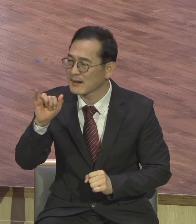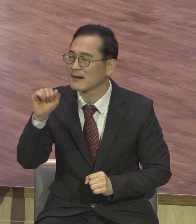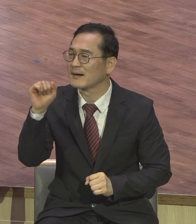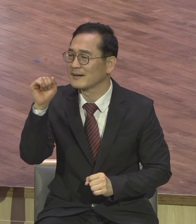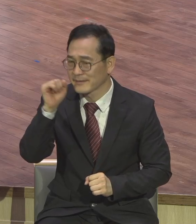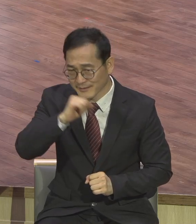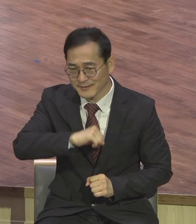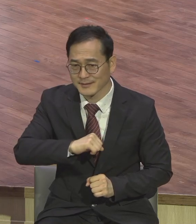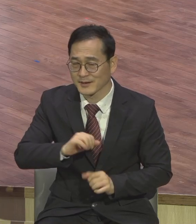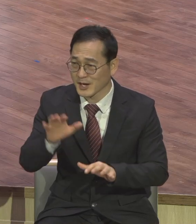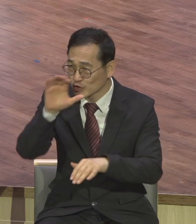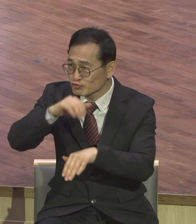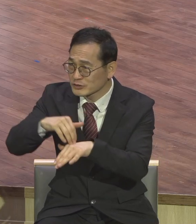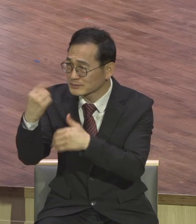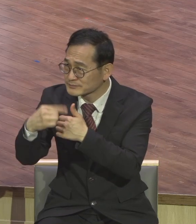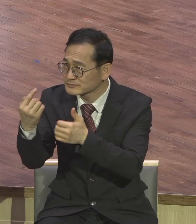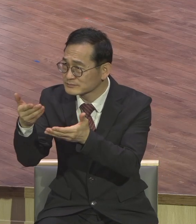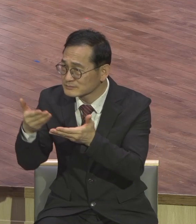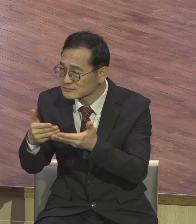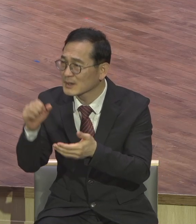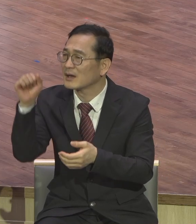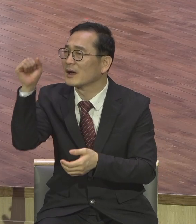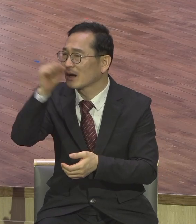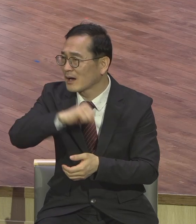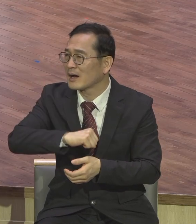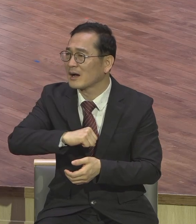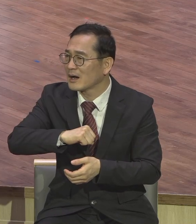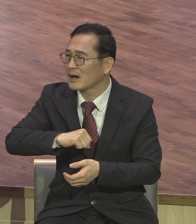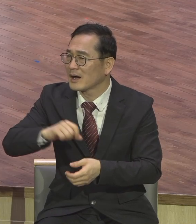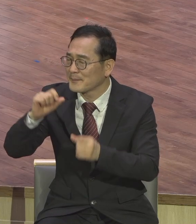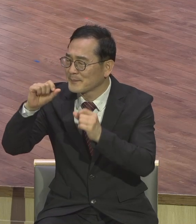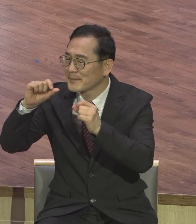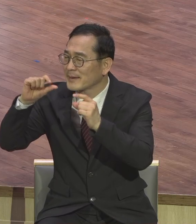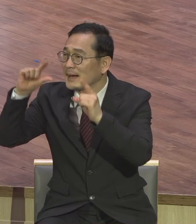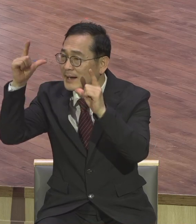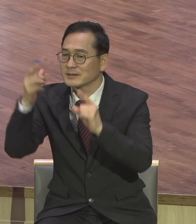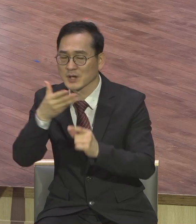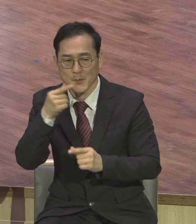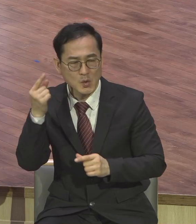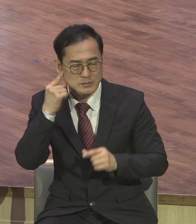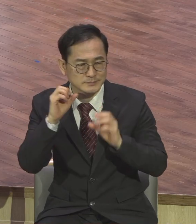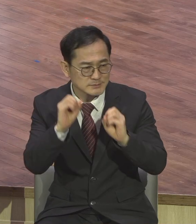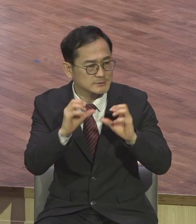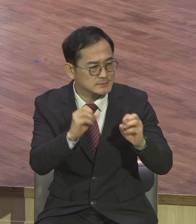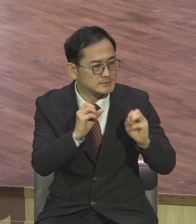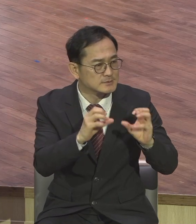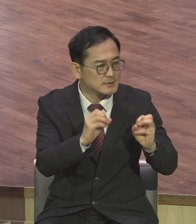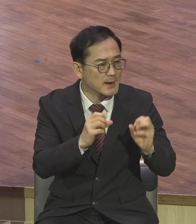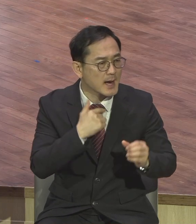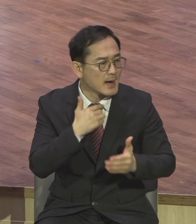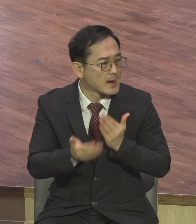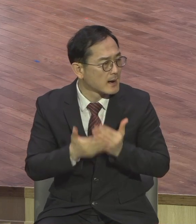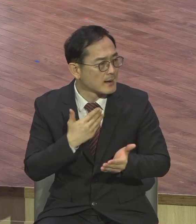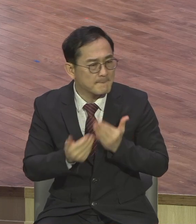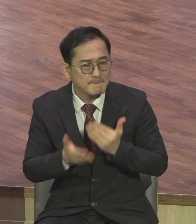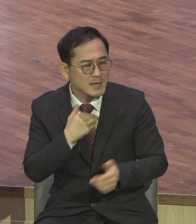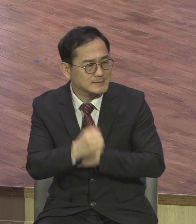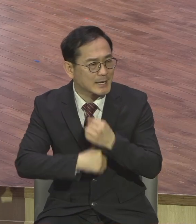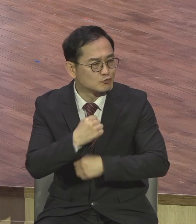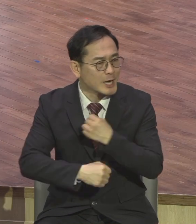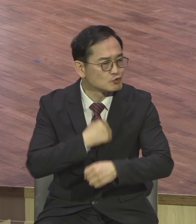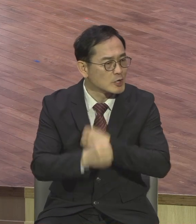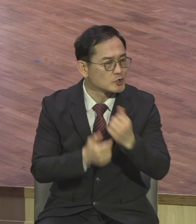훈련을 통해서 현장에서 실제 복음을 증거하면서 이 영적 자유함을 여러분이 실제로 체험하고